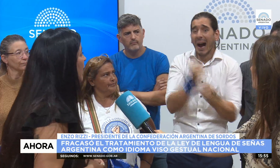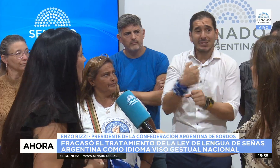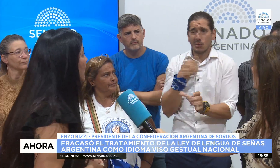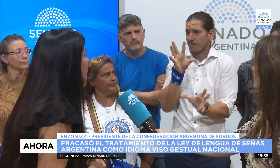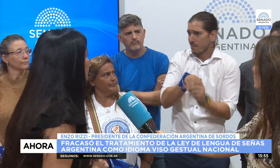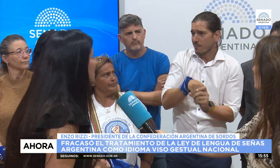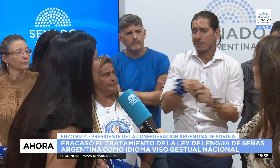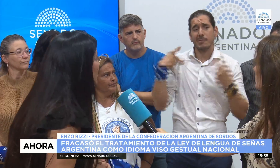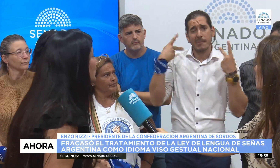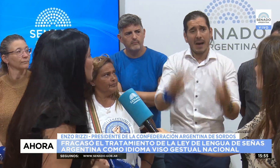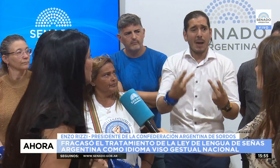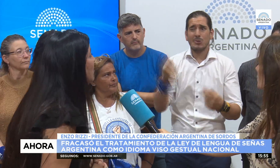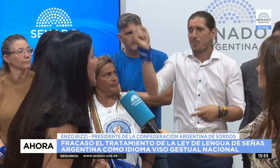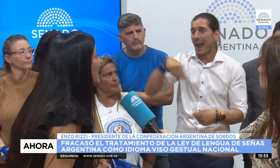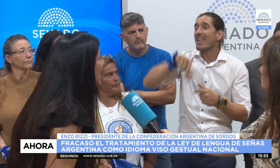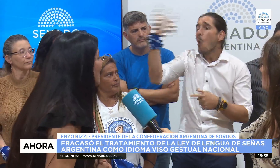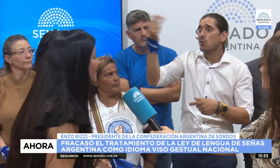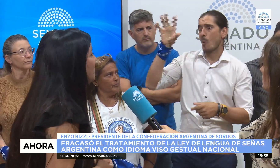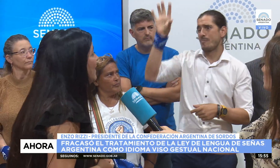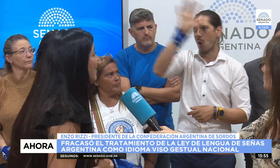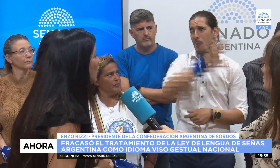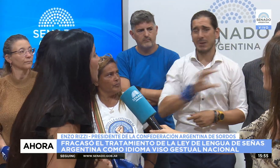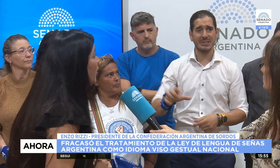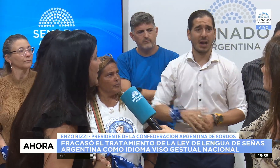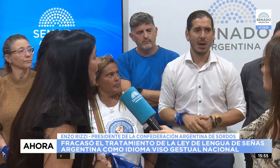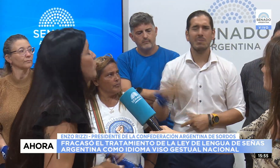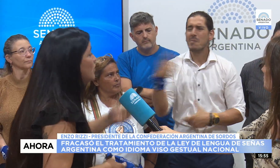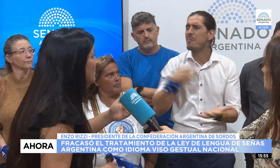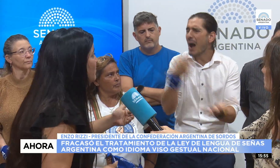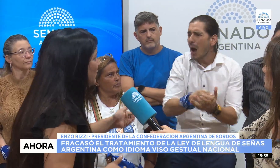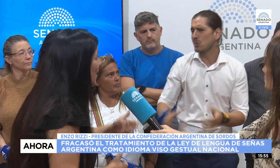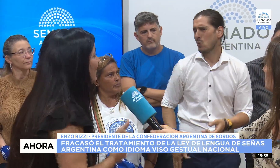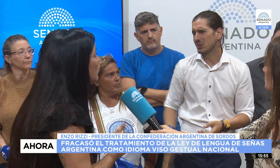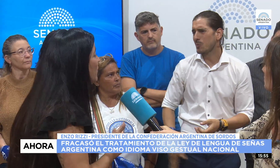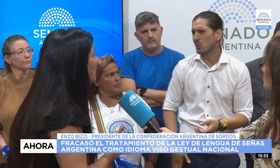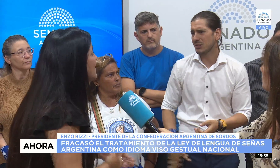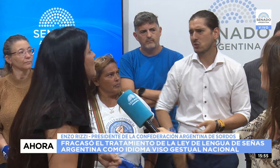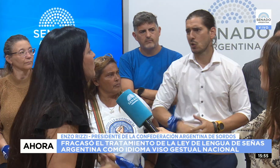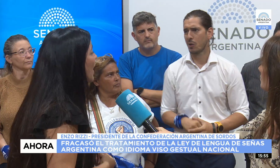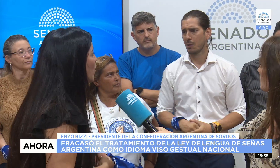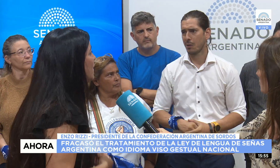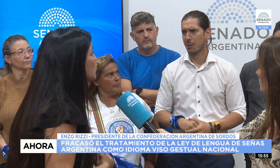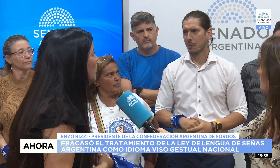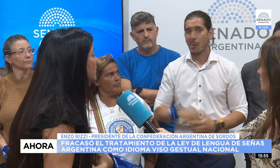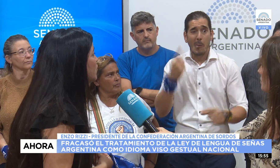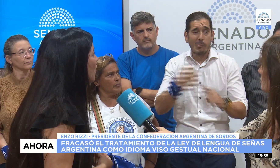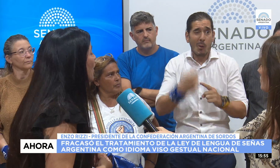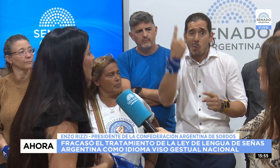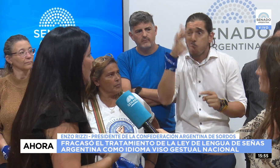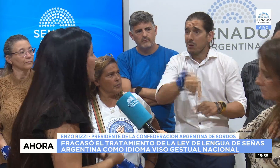Hay muchísimas asociaciones, yo también viajé, vine desde otras provincias, hay muchísimas personas que vinieron de otras provincias y pagaron desde su bolsillo los